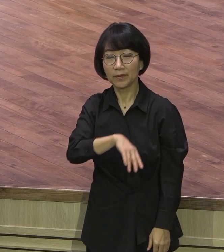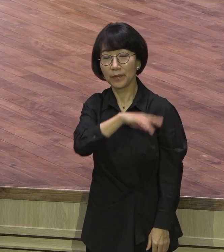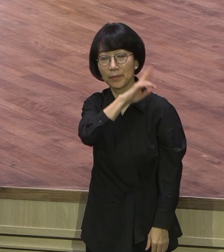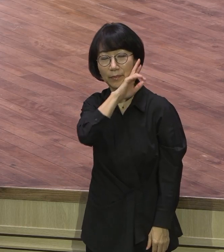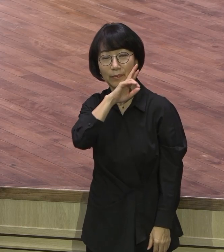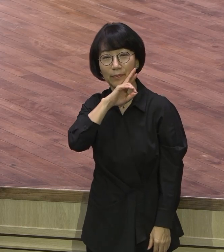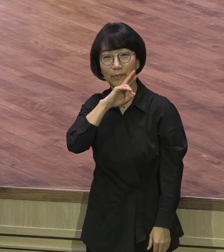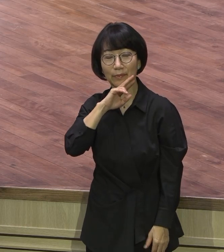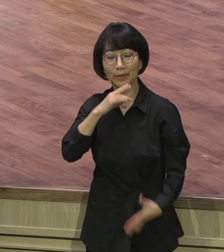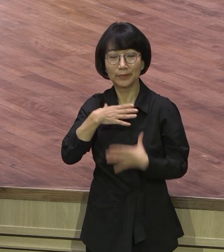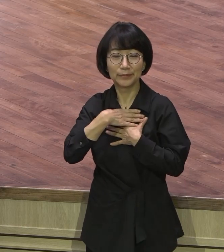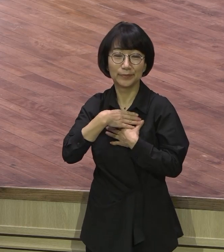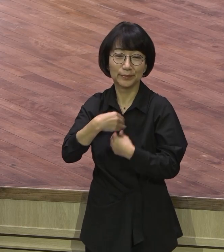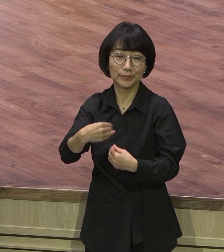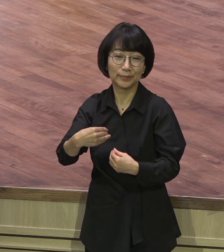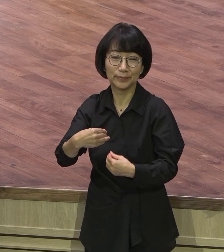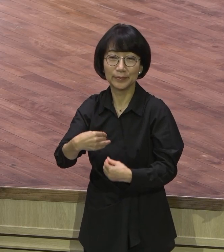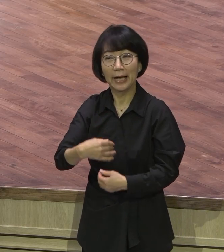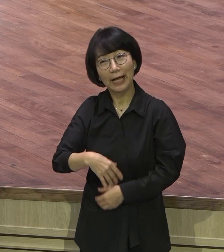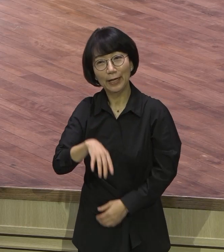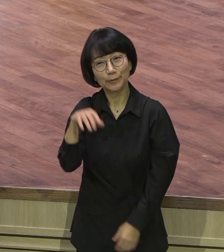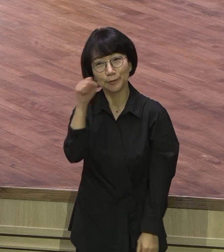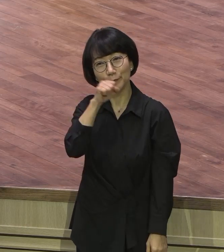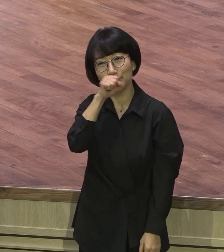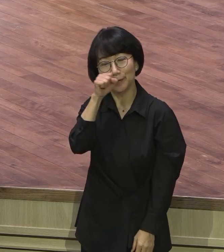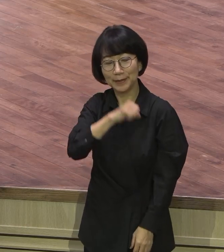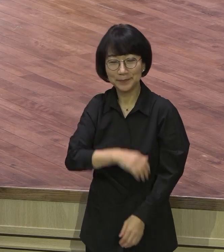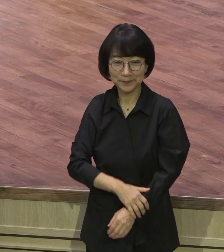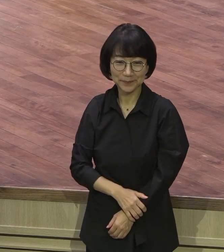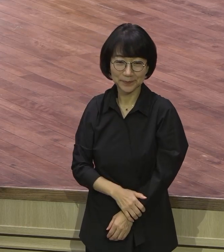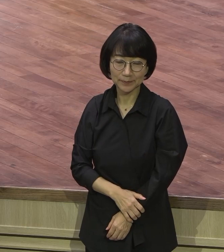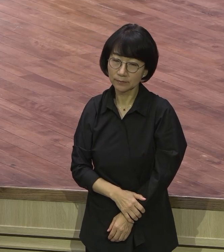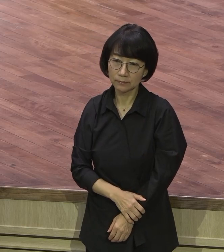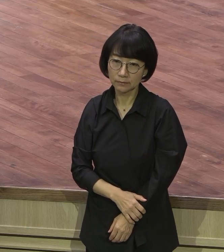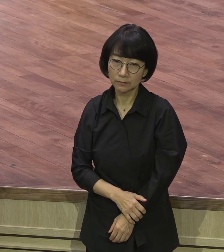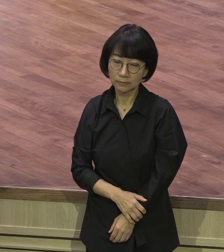움직이지 않고 앉아서 그냥 예배되는 게 참 좋구나. 여기가 좋사오니.